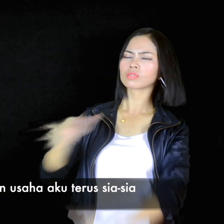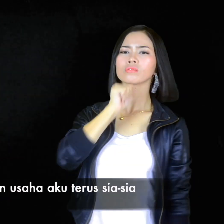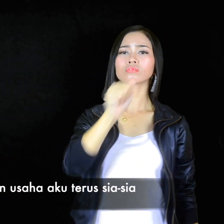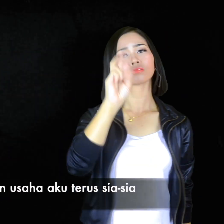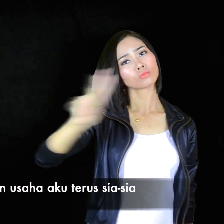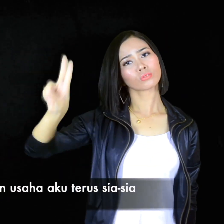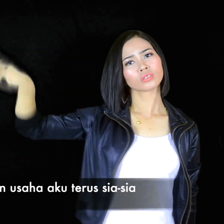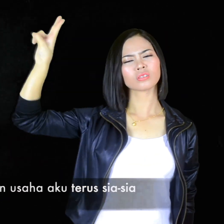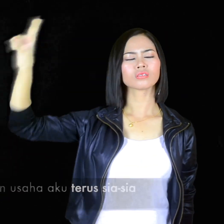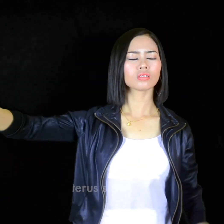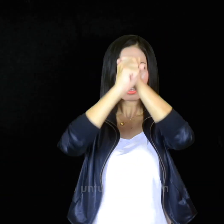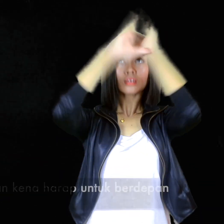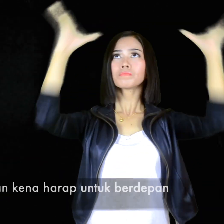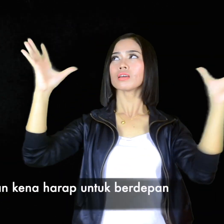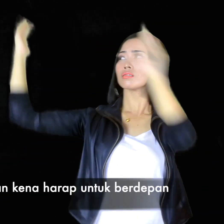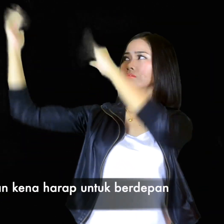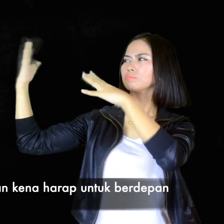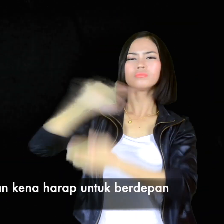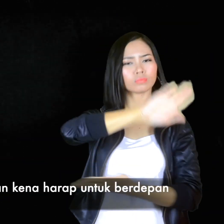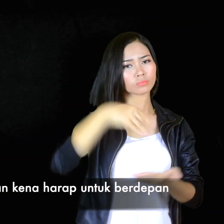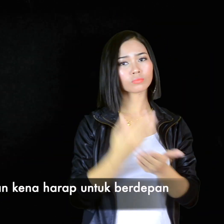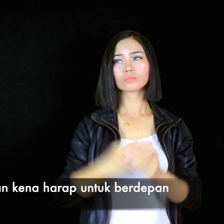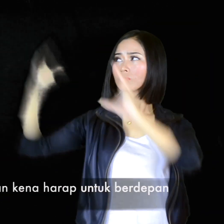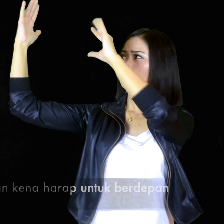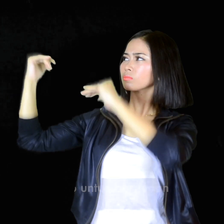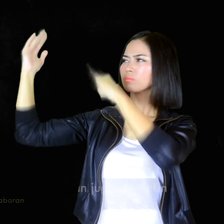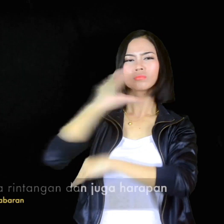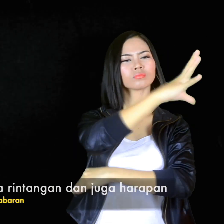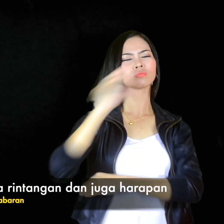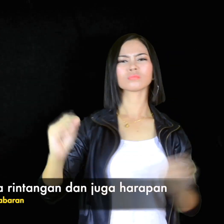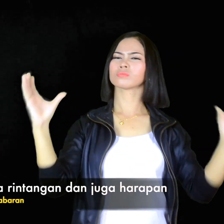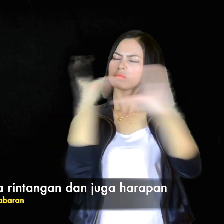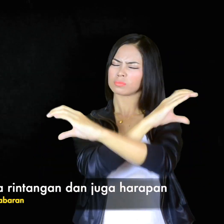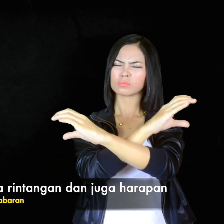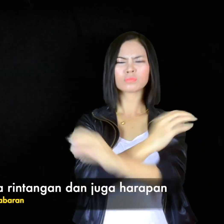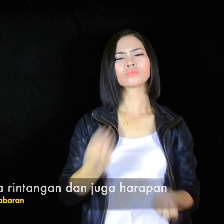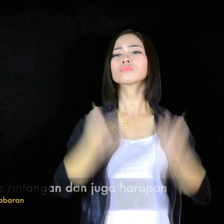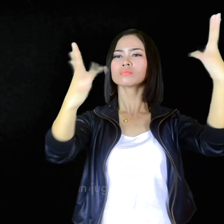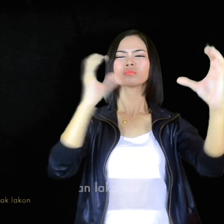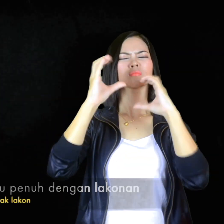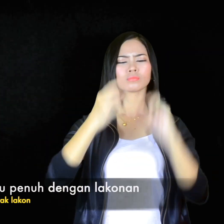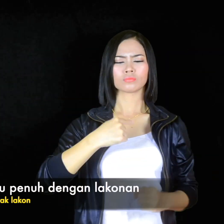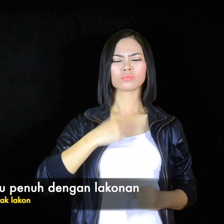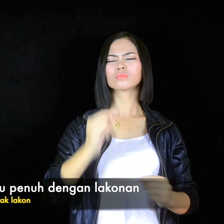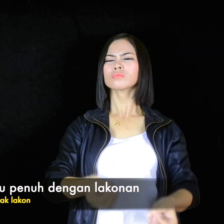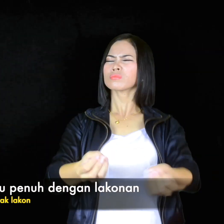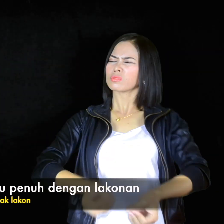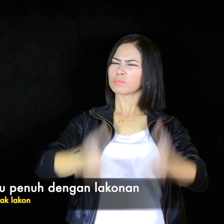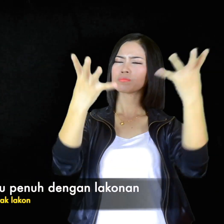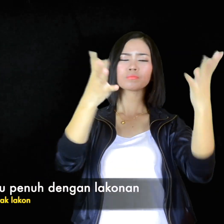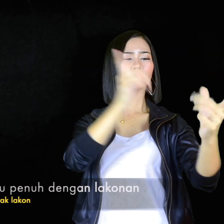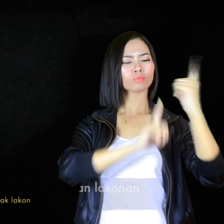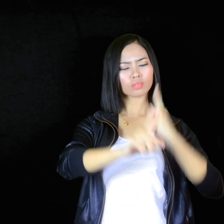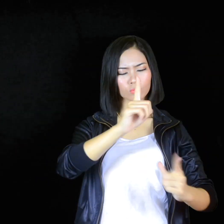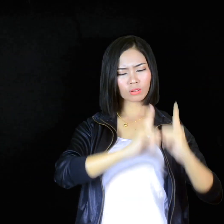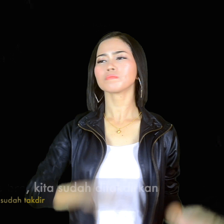biarkan usaha Aku terus sia-sia Limpian harapan Kena harap untuk berdepan Dengan segala rintangan Dan juga harapan Ramai kata